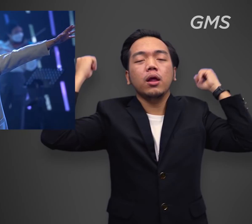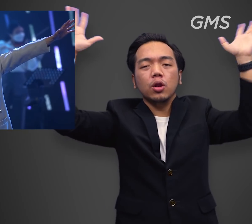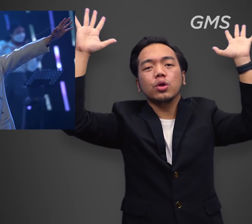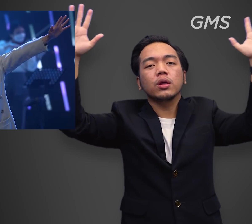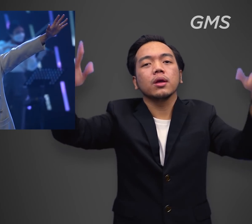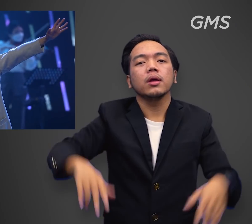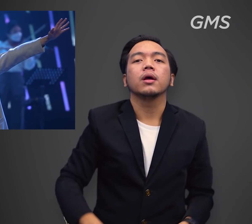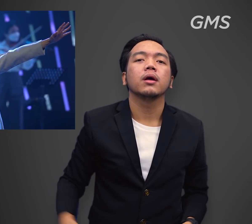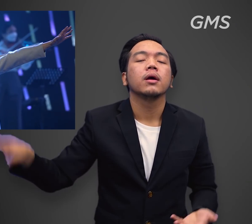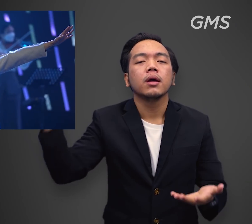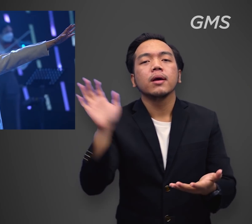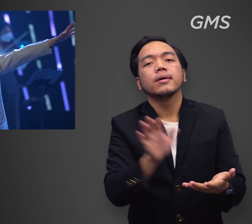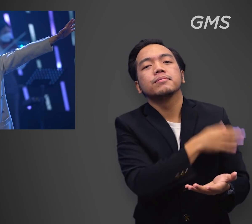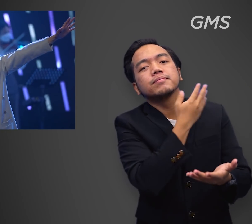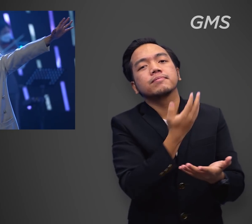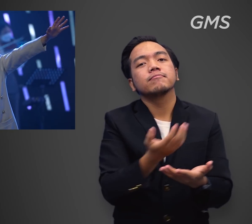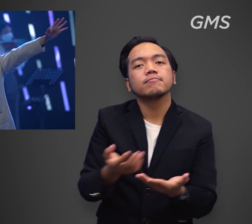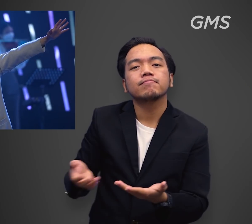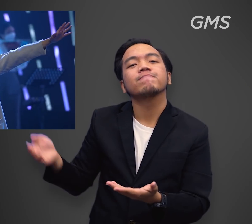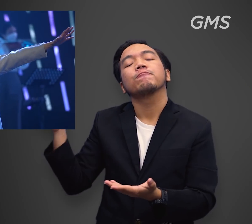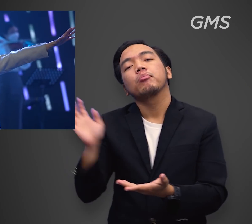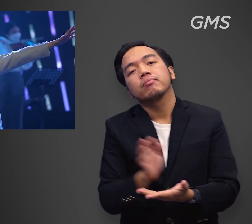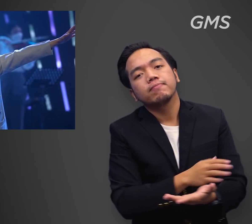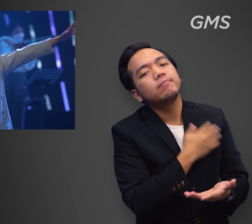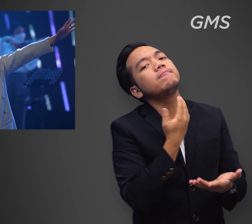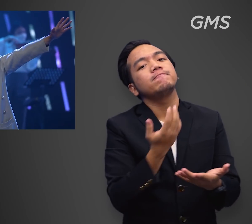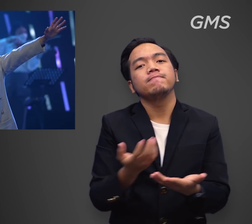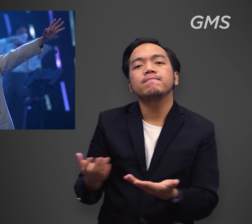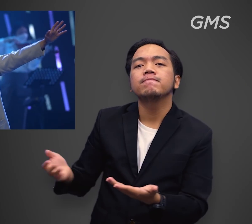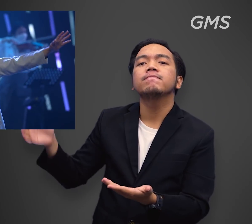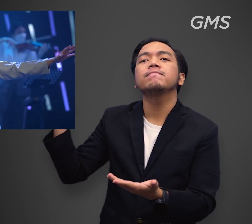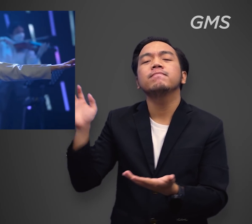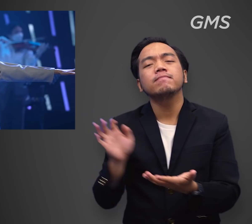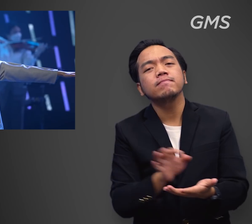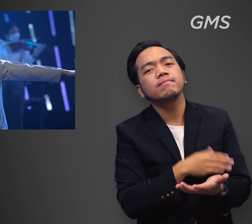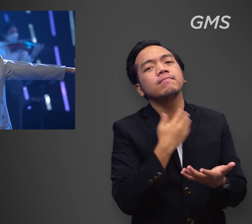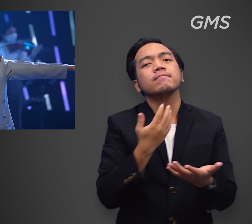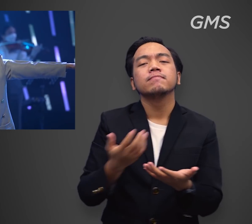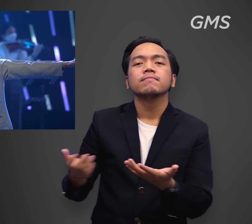Kira mana mana mana na na na na na na.